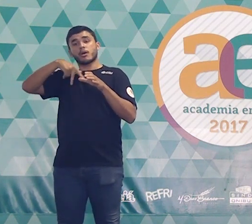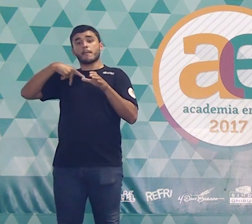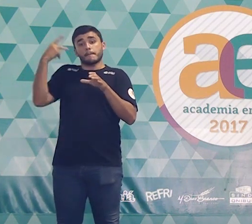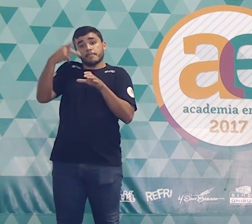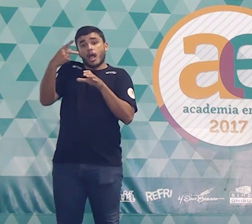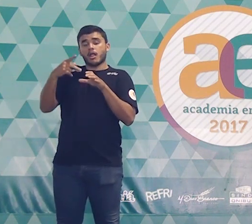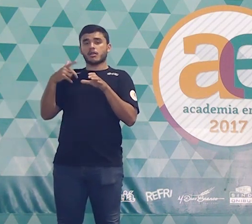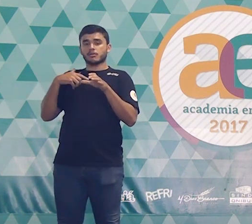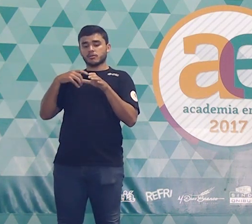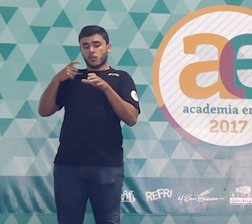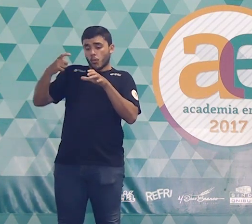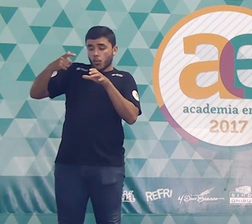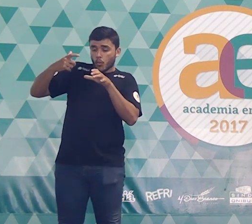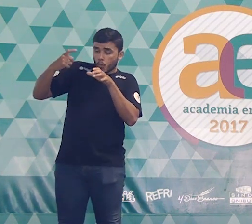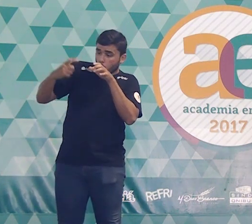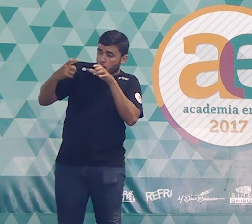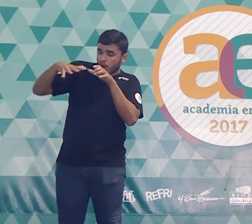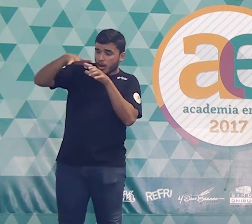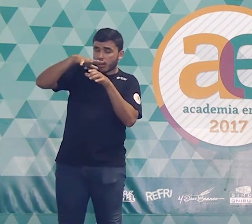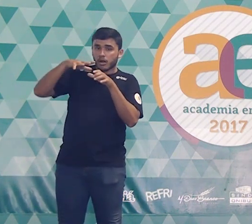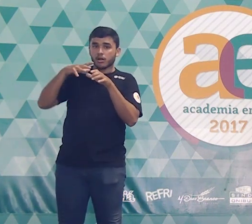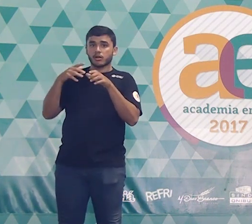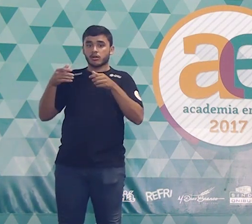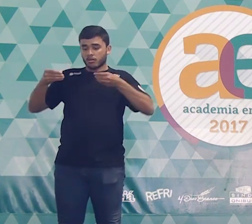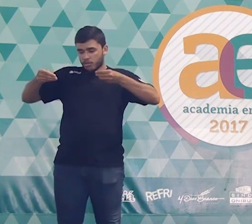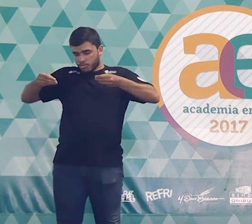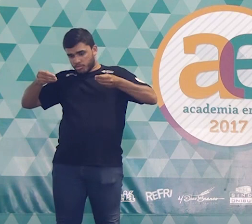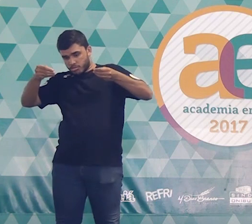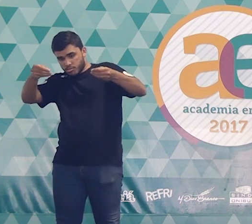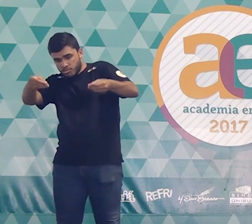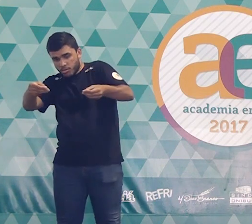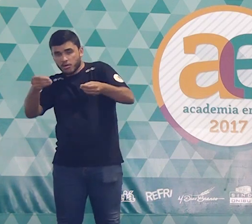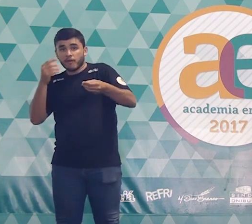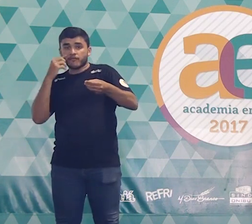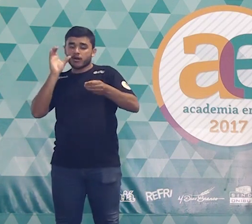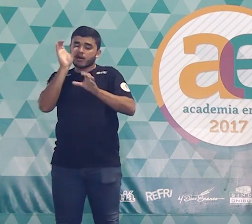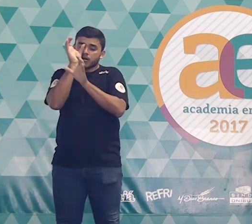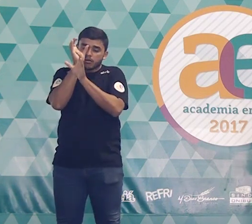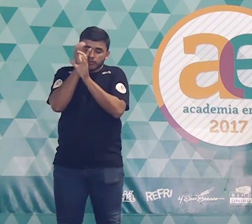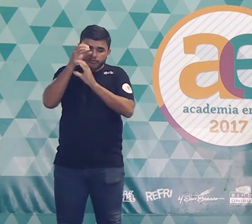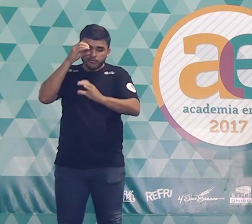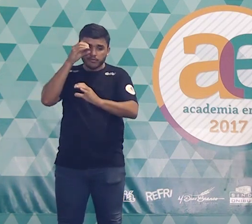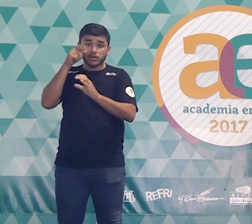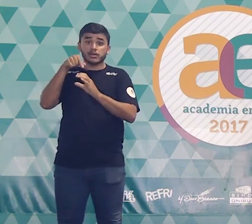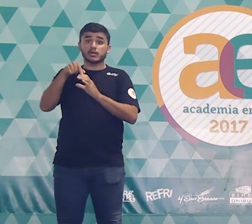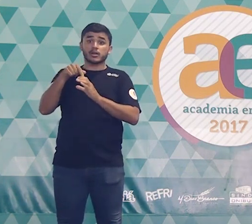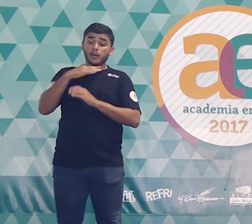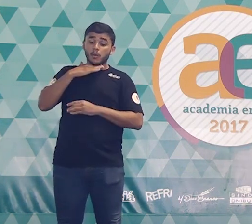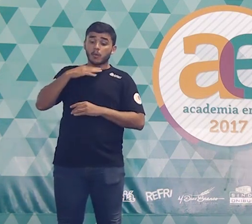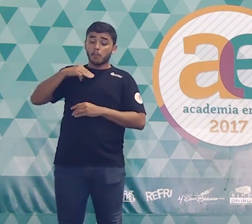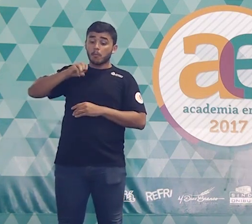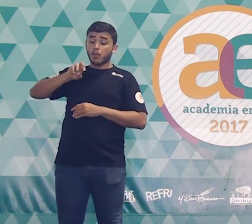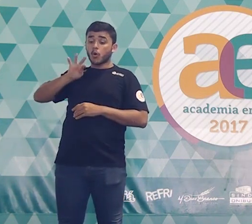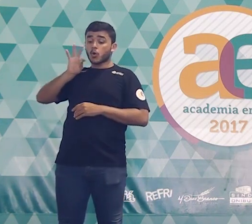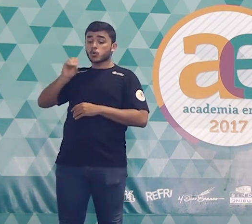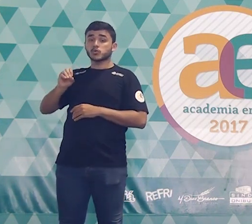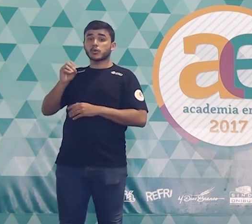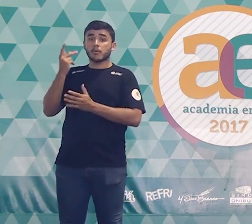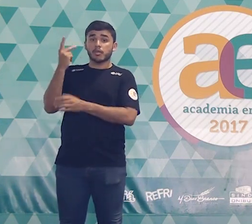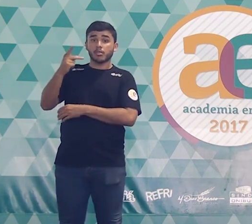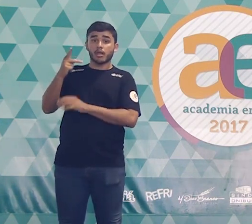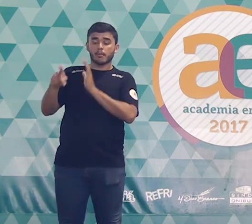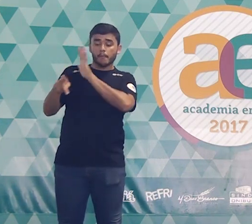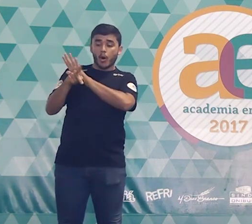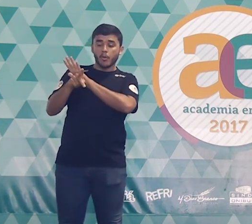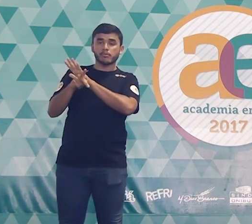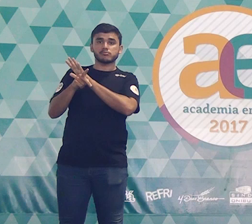a célula estava, porque ele pegou um tecido morto, né? Então a gente sabe que trata-se da cortiça, é uma parte morta,